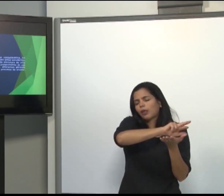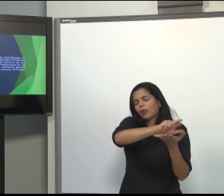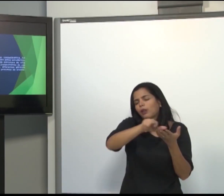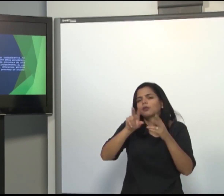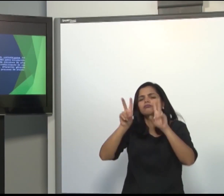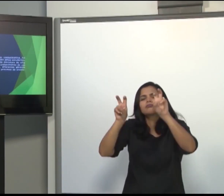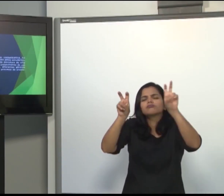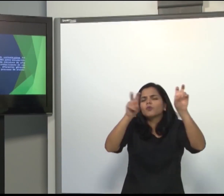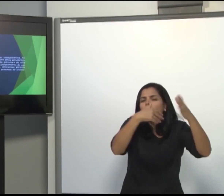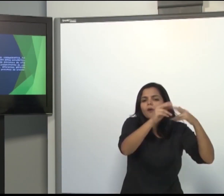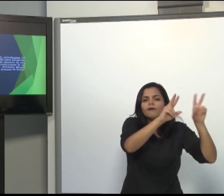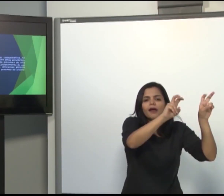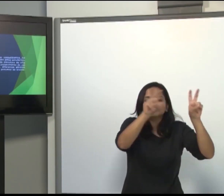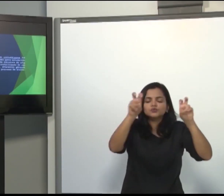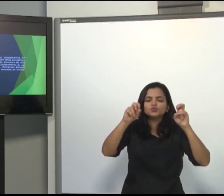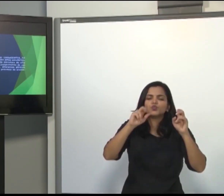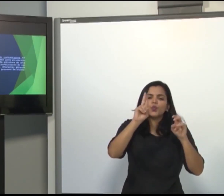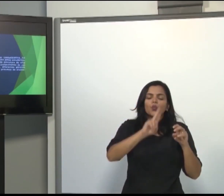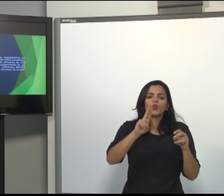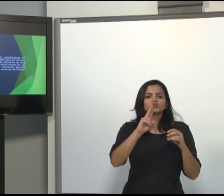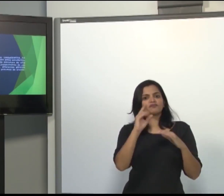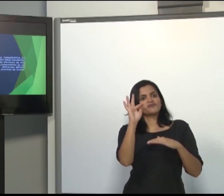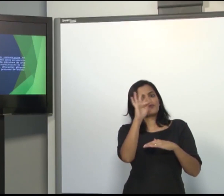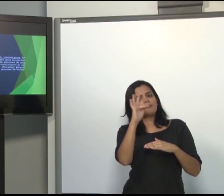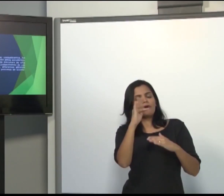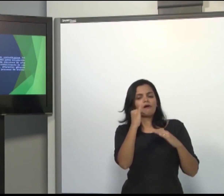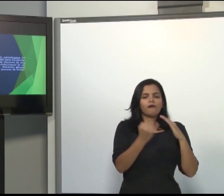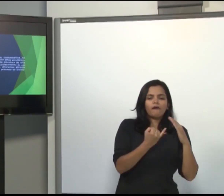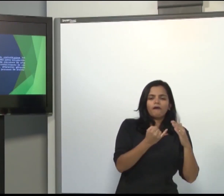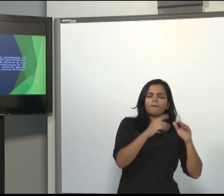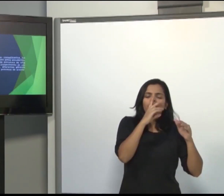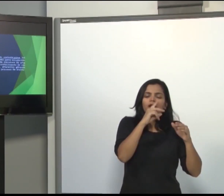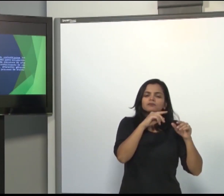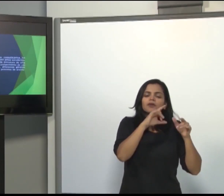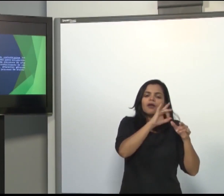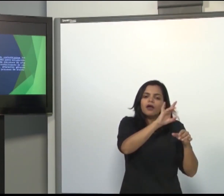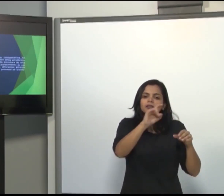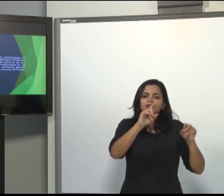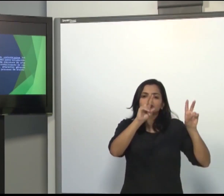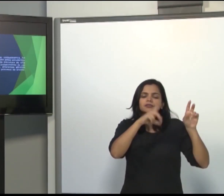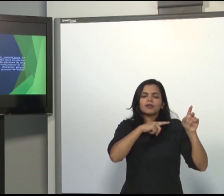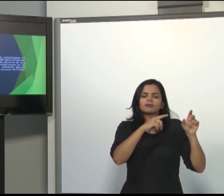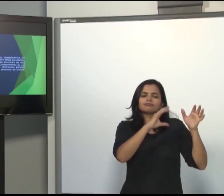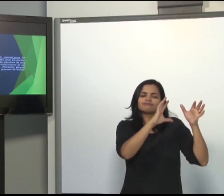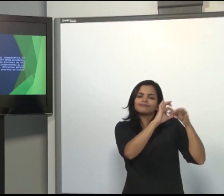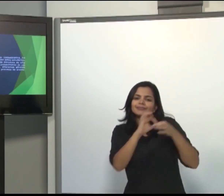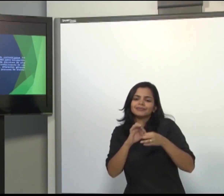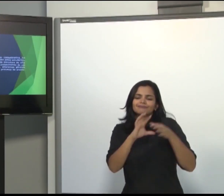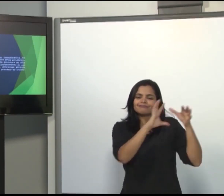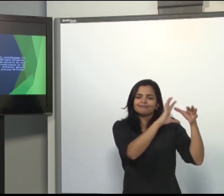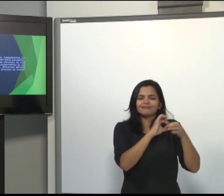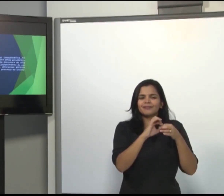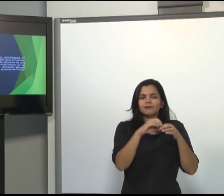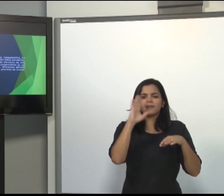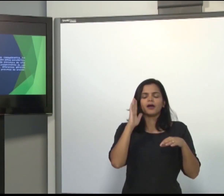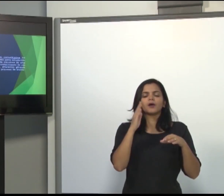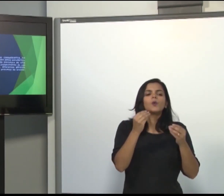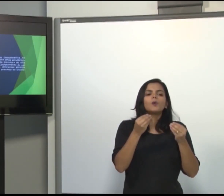ou informalmente, mas tem que ser contextualizados na conversação, no processo de comunicação.